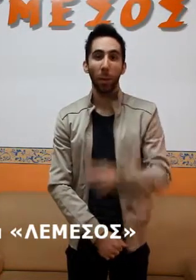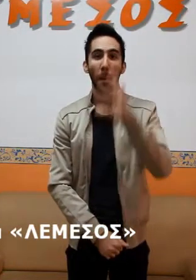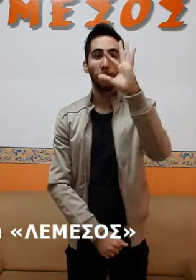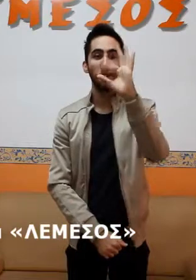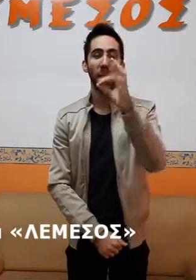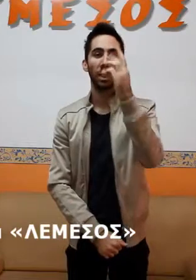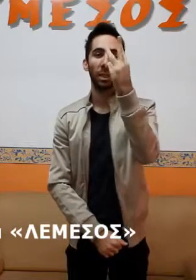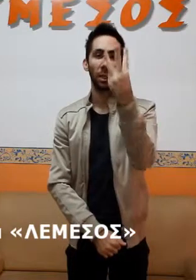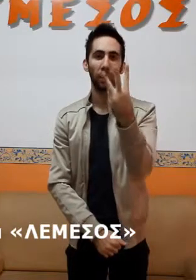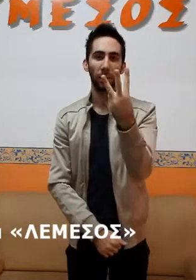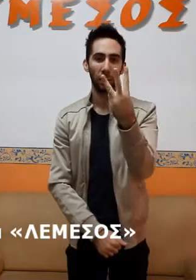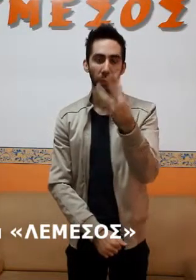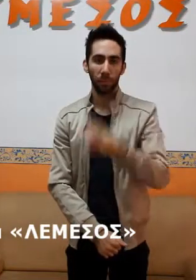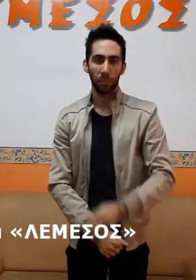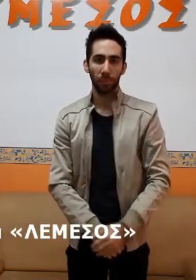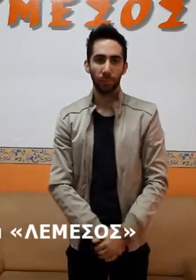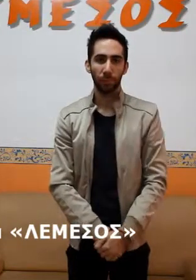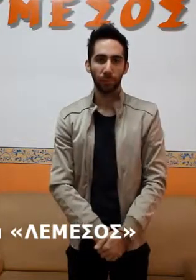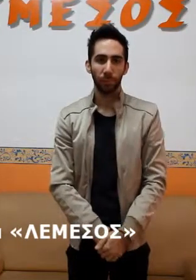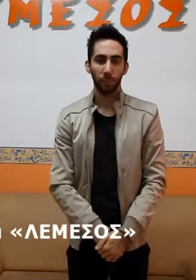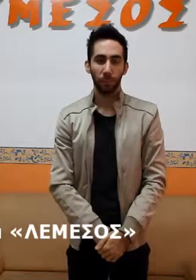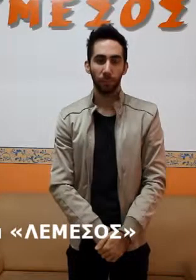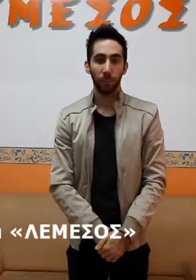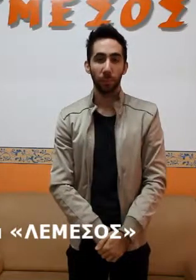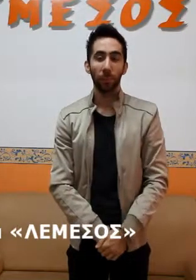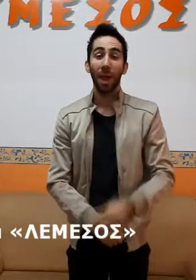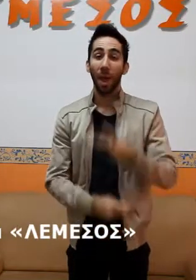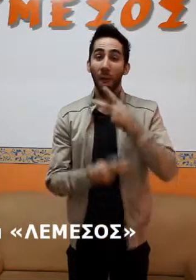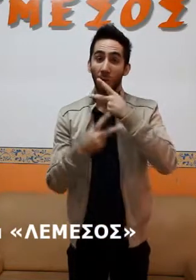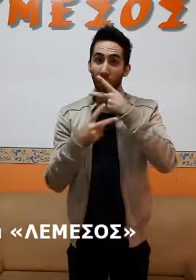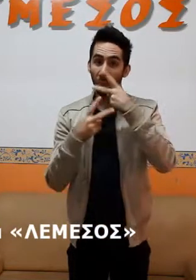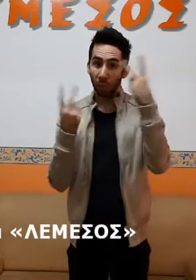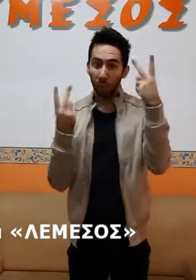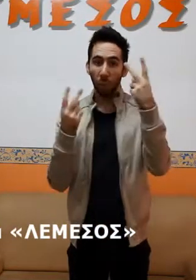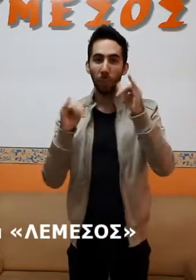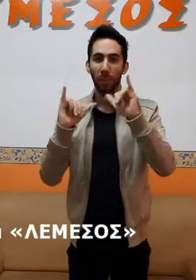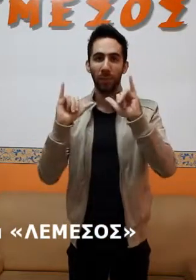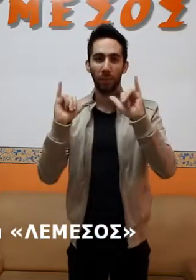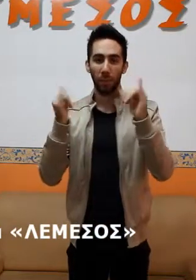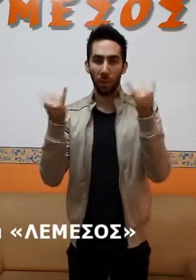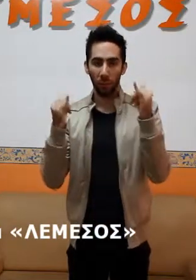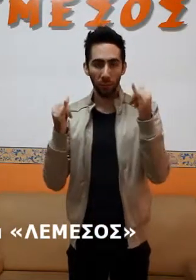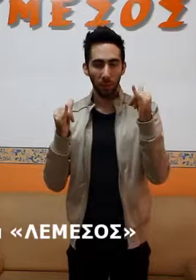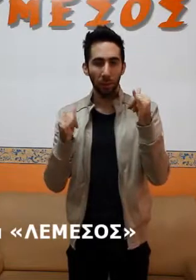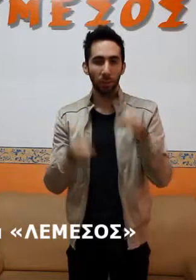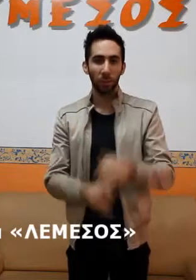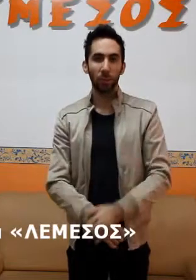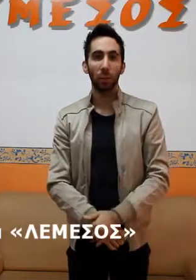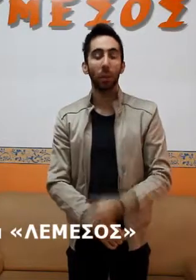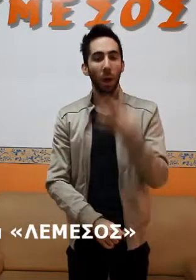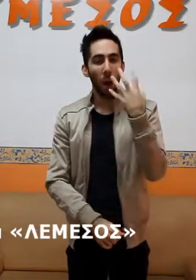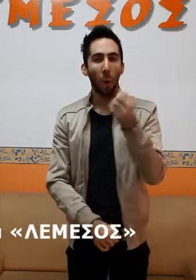53. Δικαίωμα στη διασκέδαση έχουν όλοι.